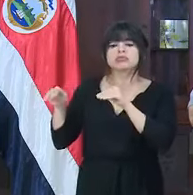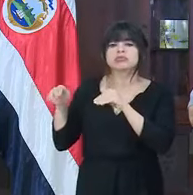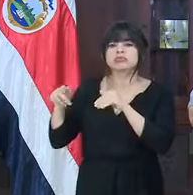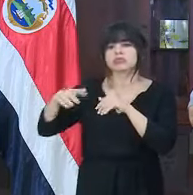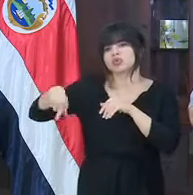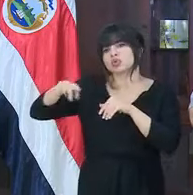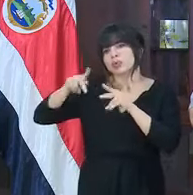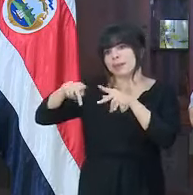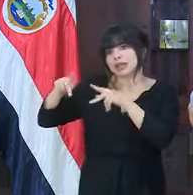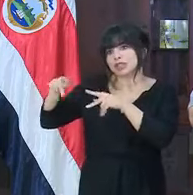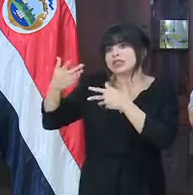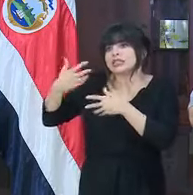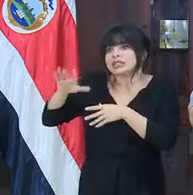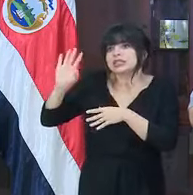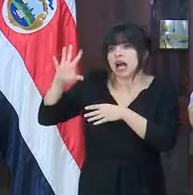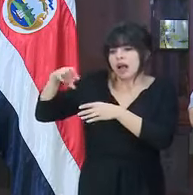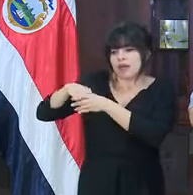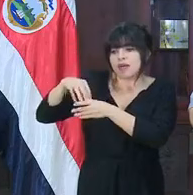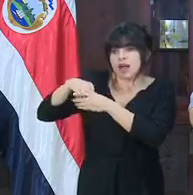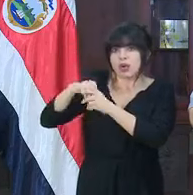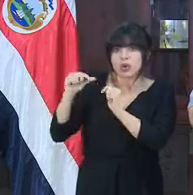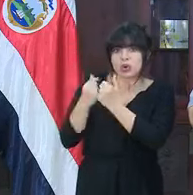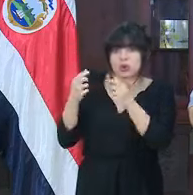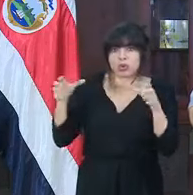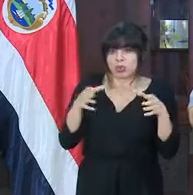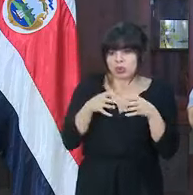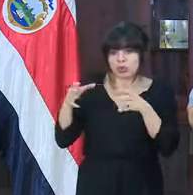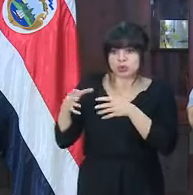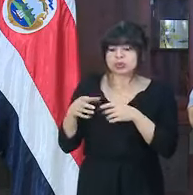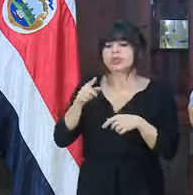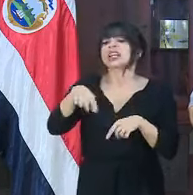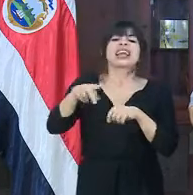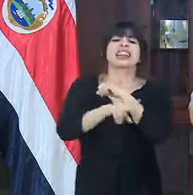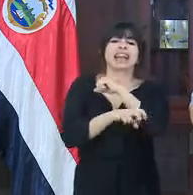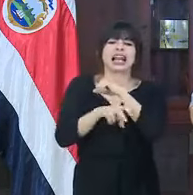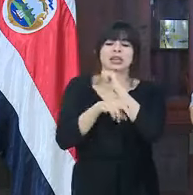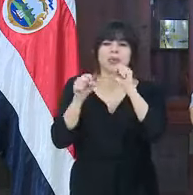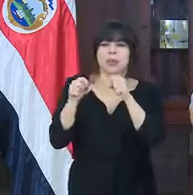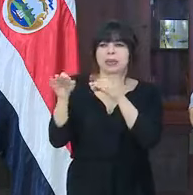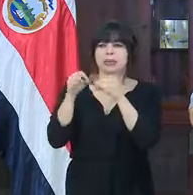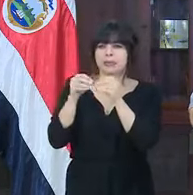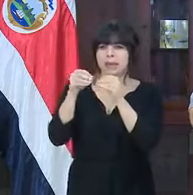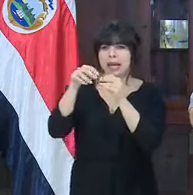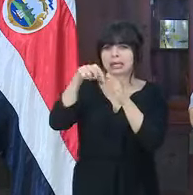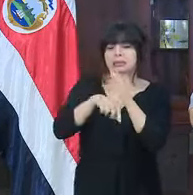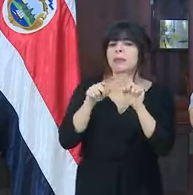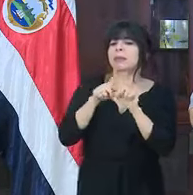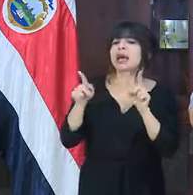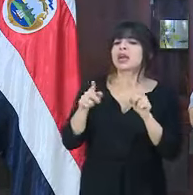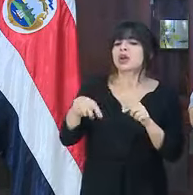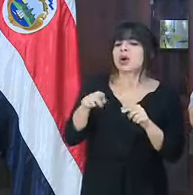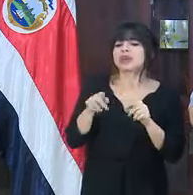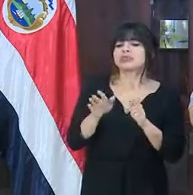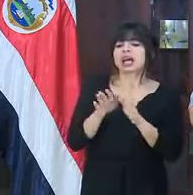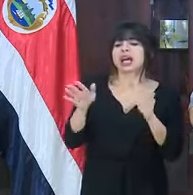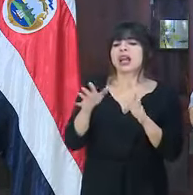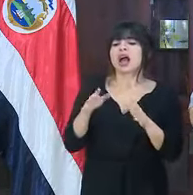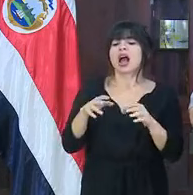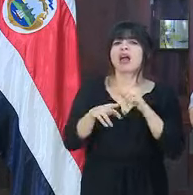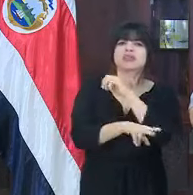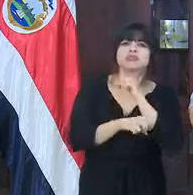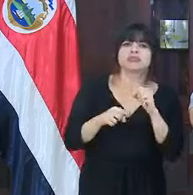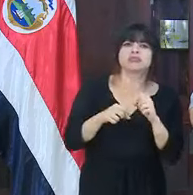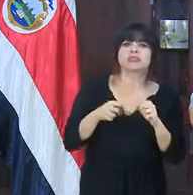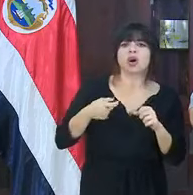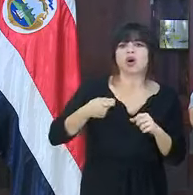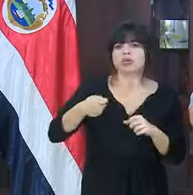a sus componentes ya institucionalizados. Los delitos, le podemos dar más el detalle, pero básicamente diría yo que deben ser delitos contra la propiedad y contra la